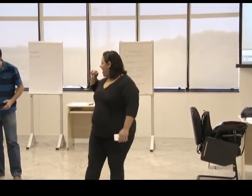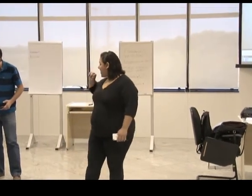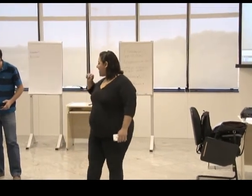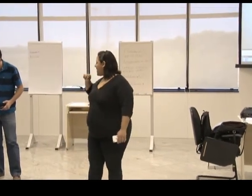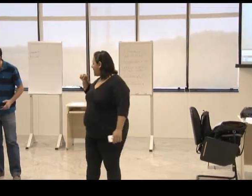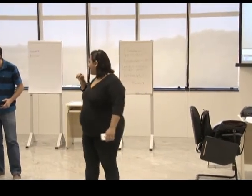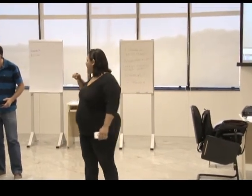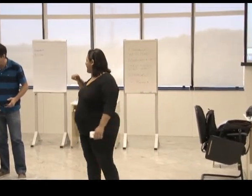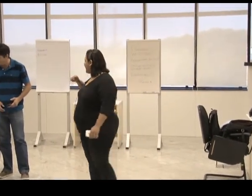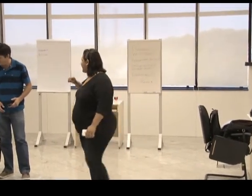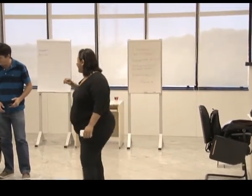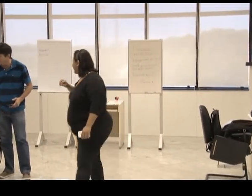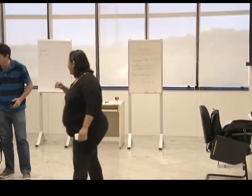Deu?